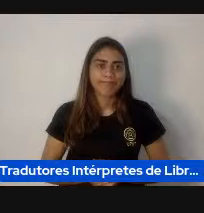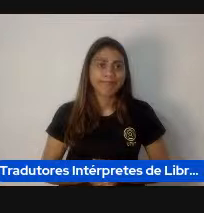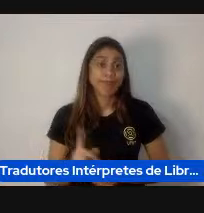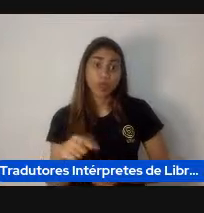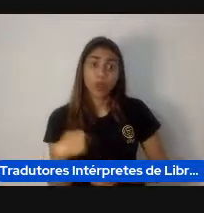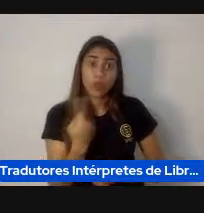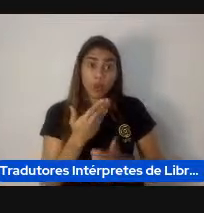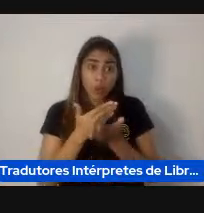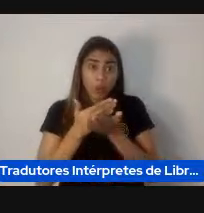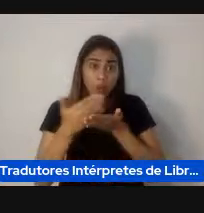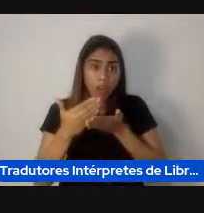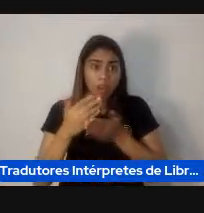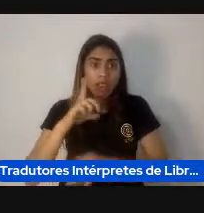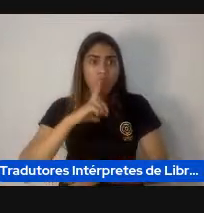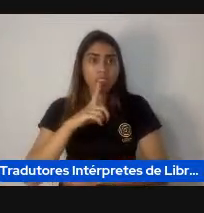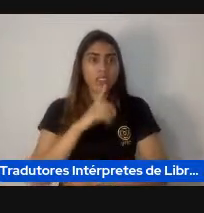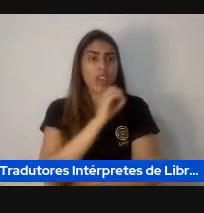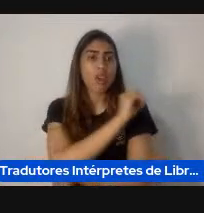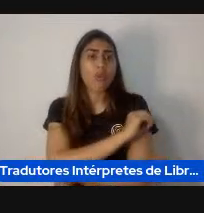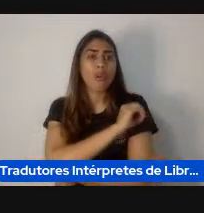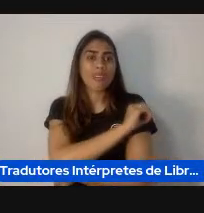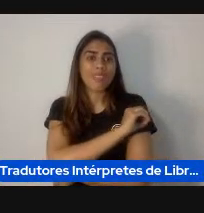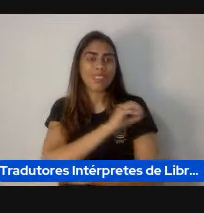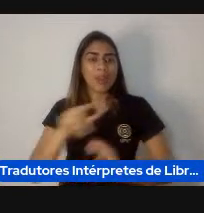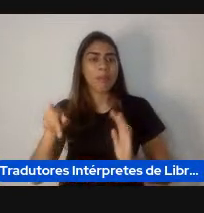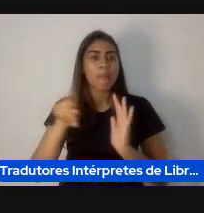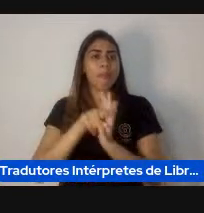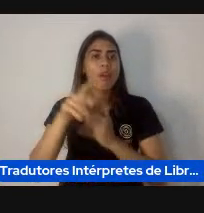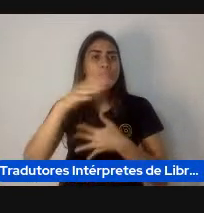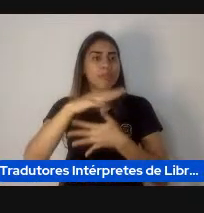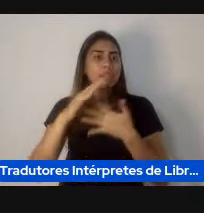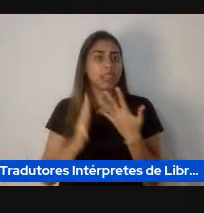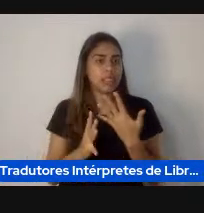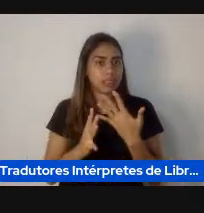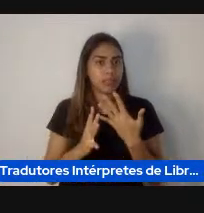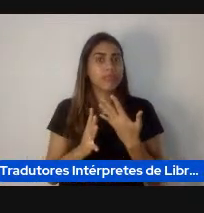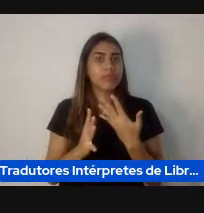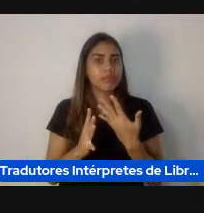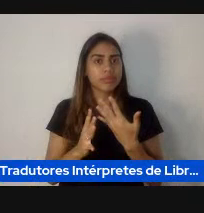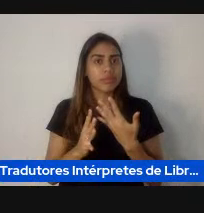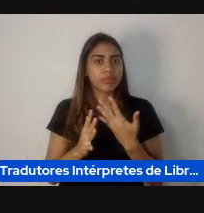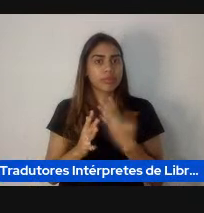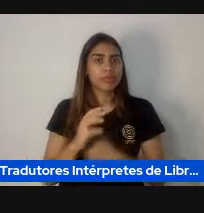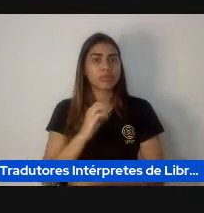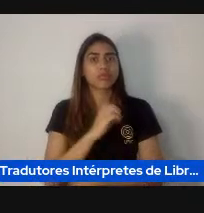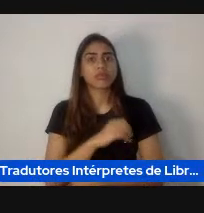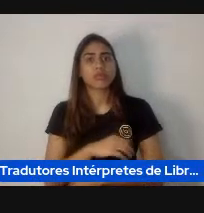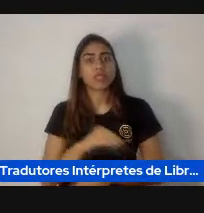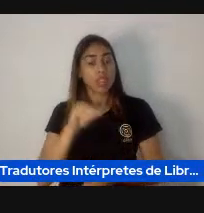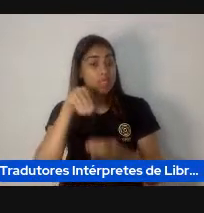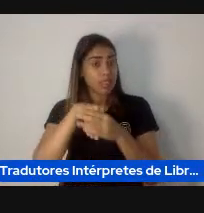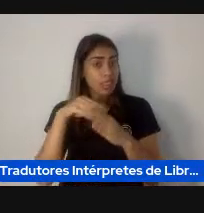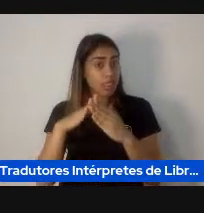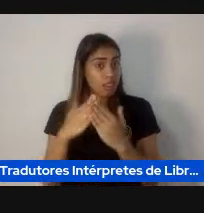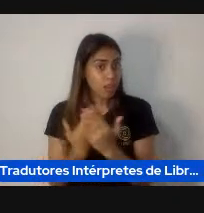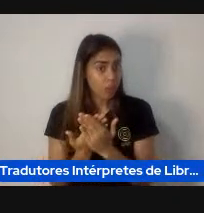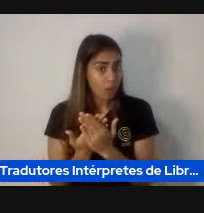Nós fazemos nas escolas. E a gente vem com o objetivo de que o aluno surdo e todos os